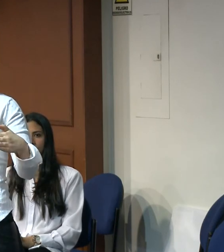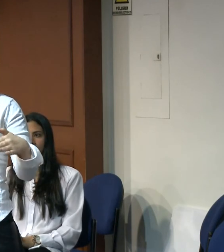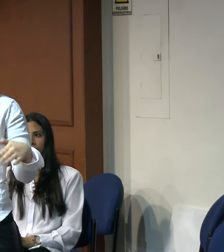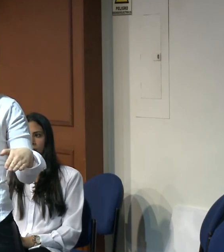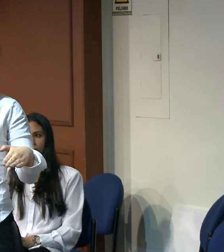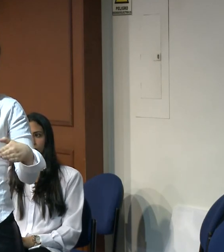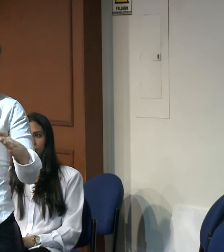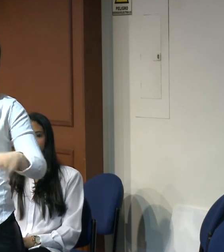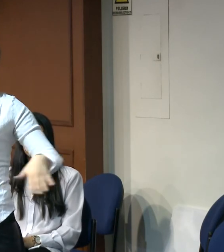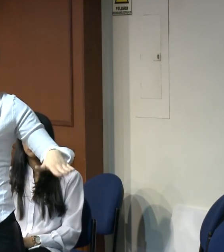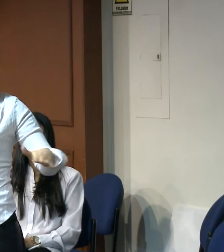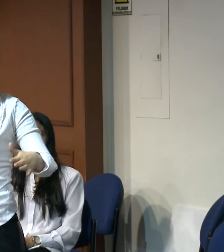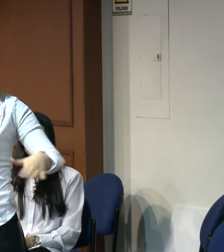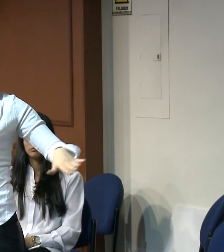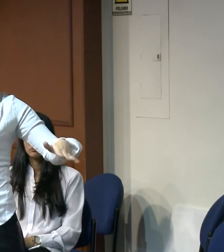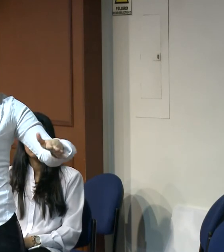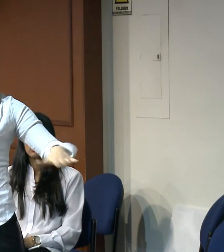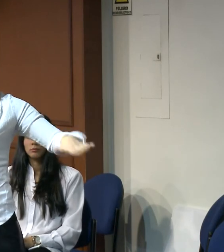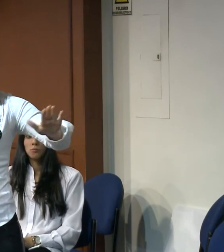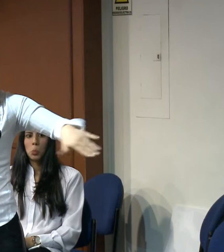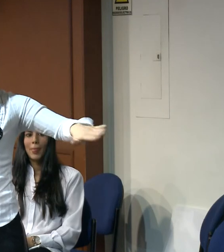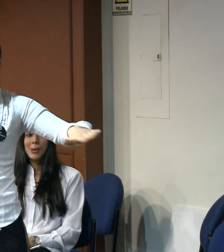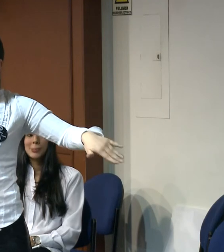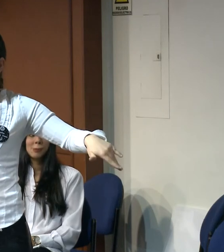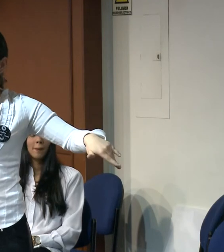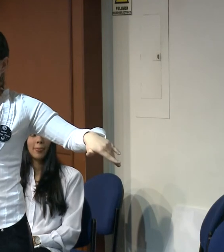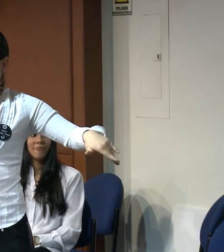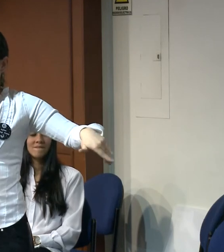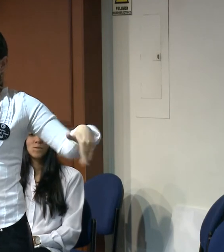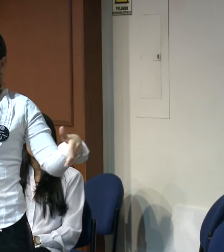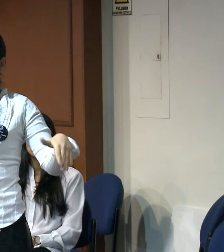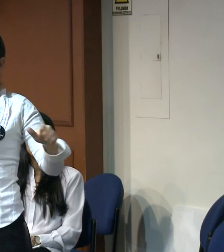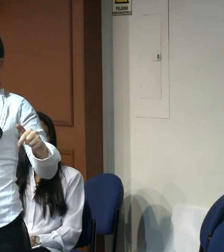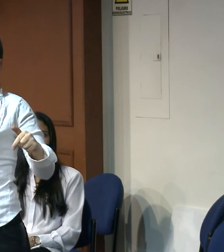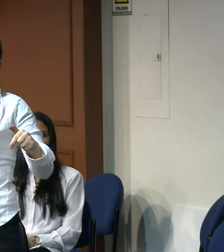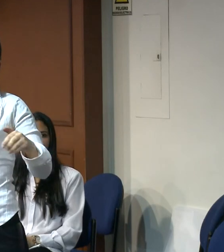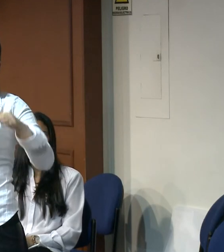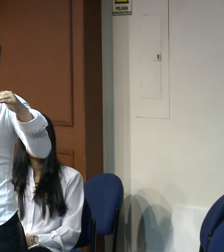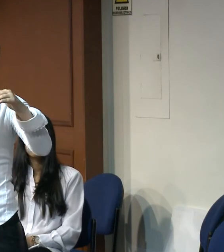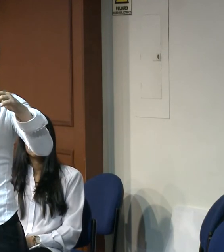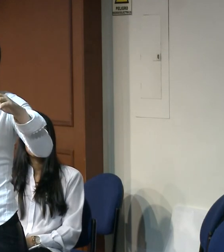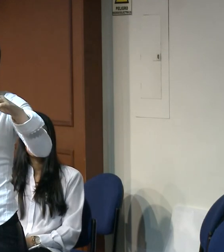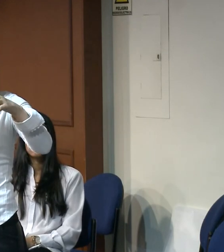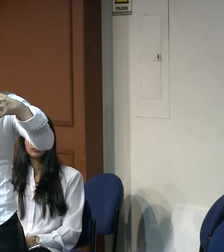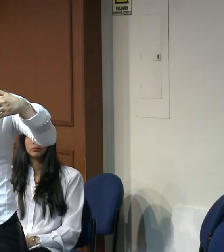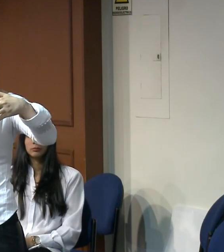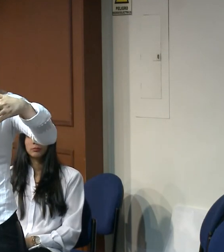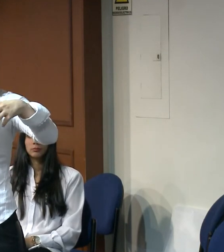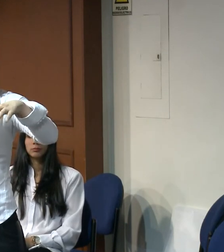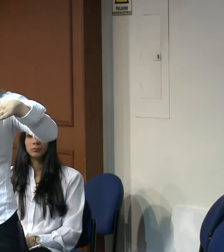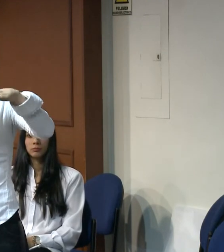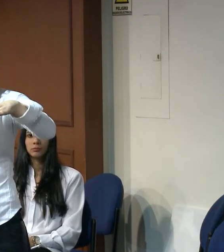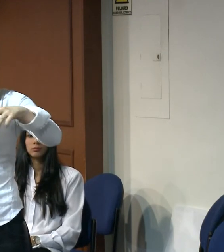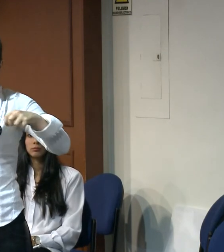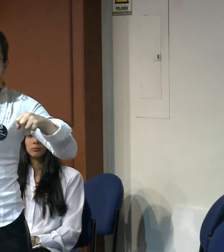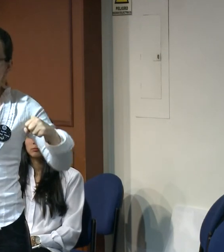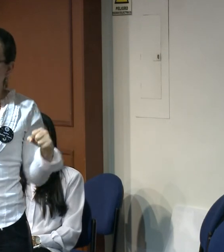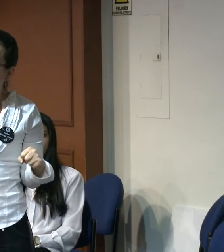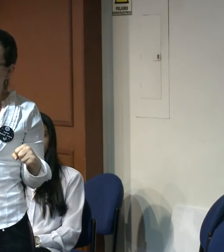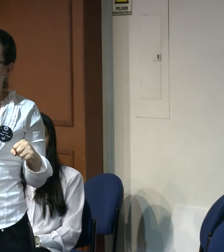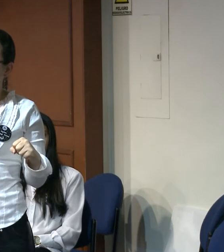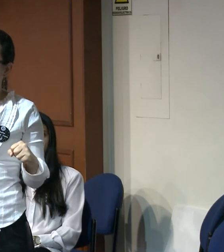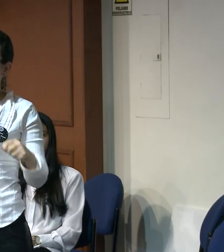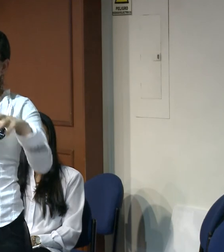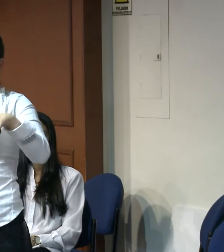la tortuga viaja en leche, nada en leche, y que adicional a ello el disco, perdón, está encima